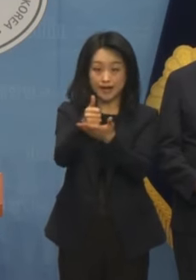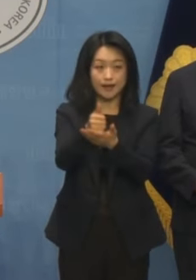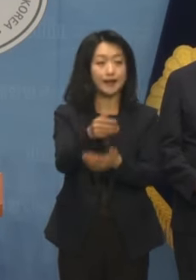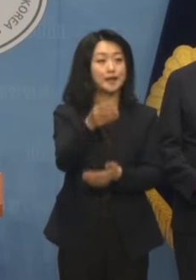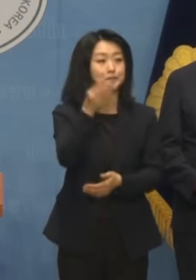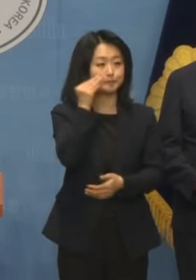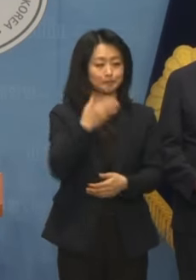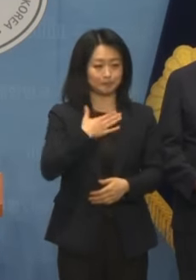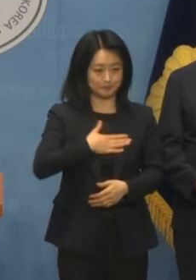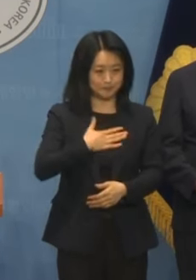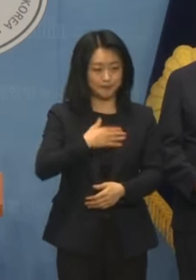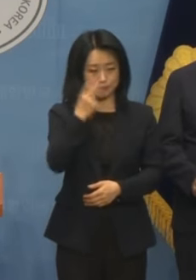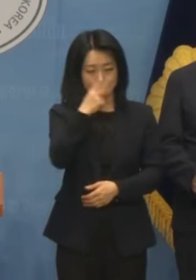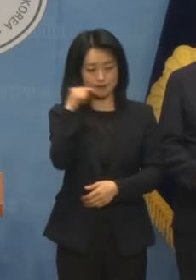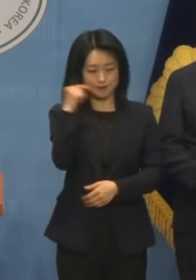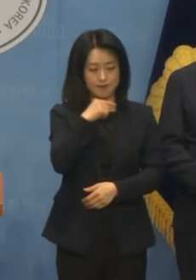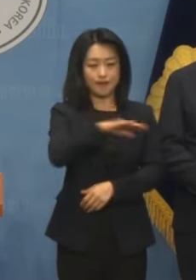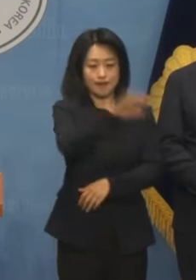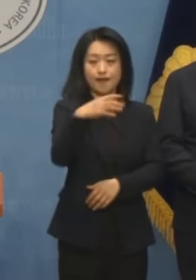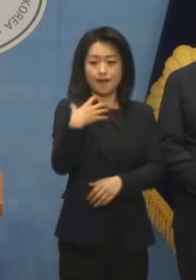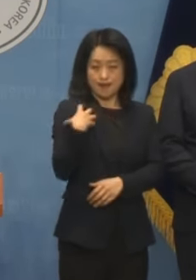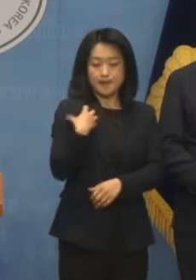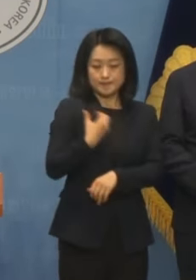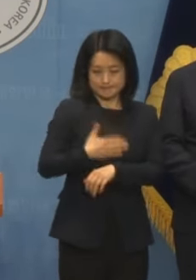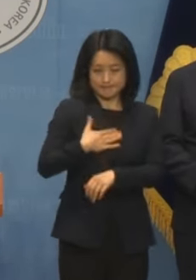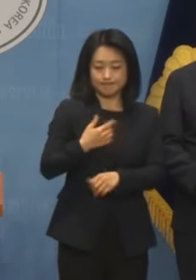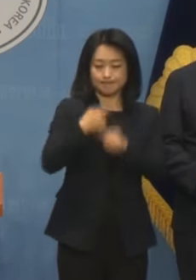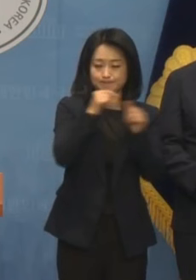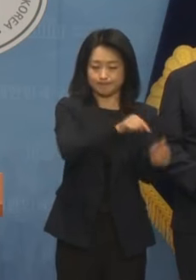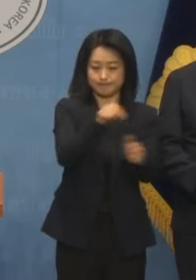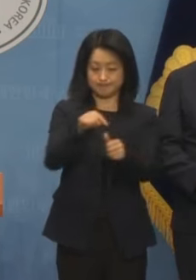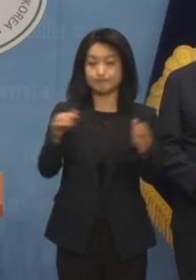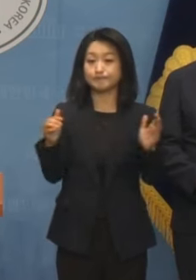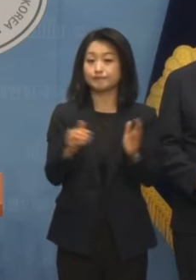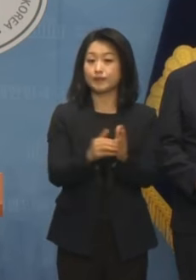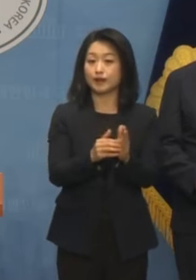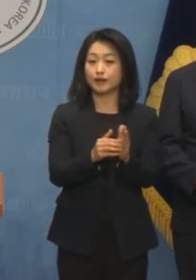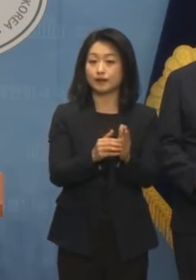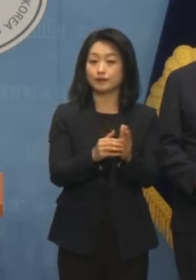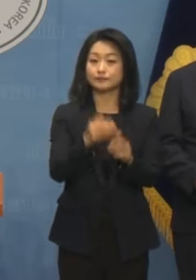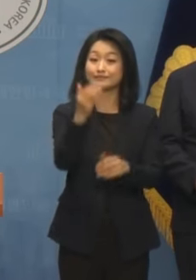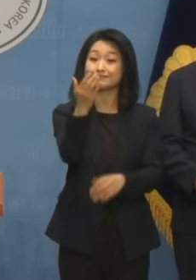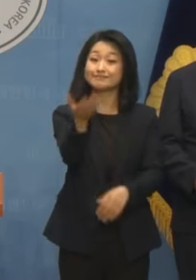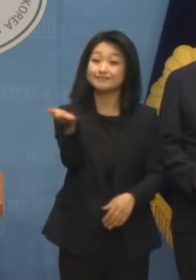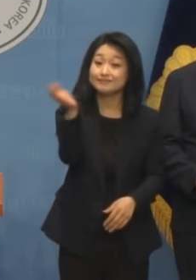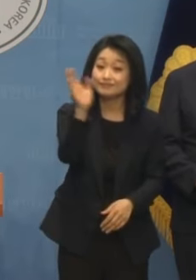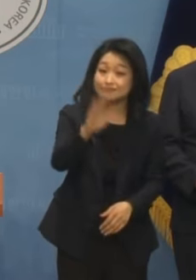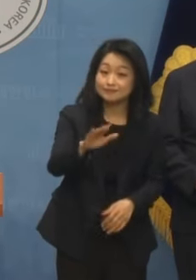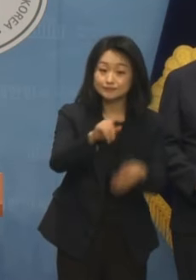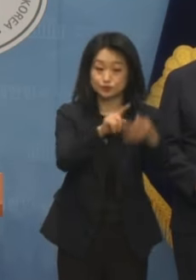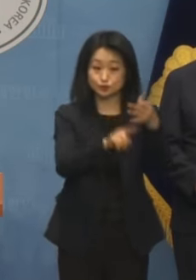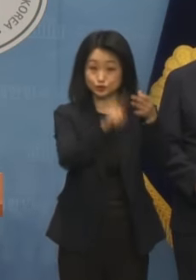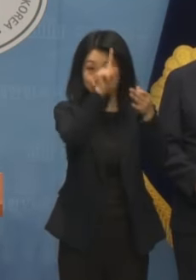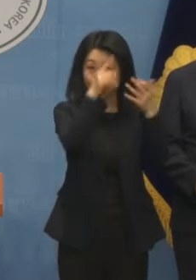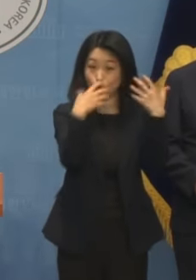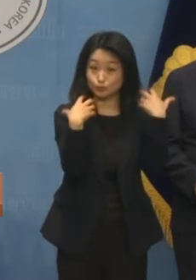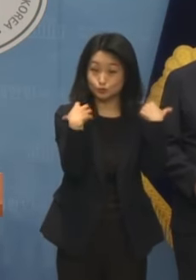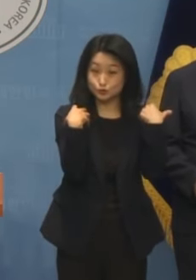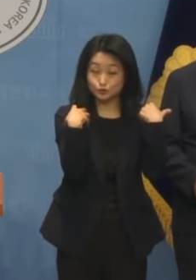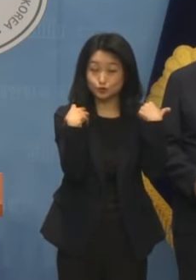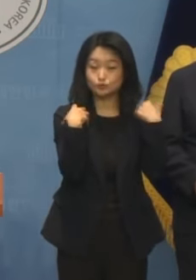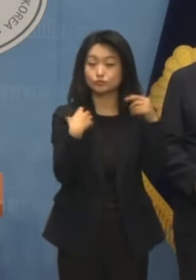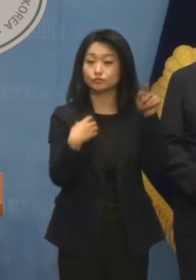잇따라 철저한 수사를 지시한 바 있습니다. 그러나 윤석열 정부와 수사당국이